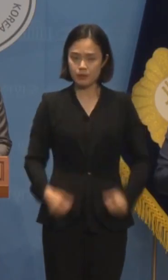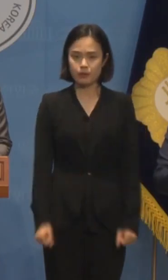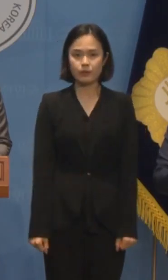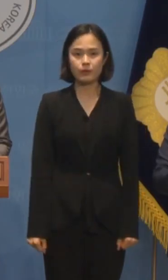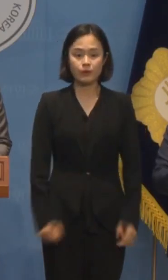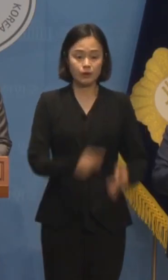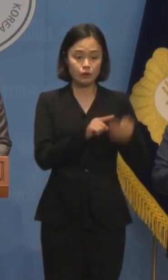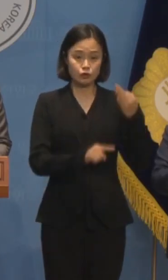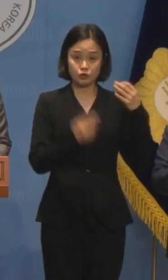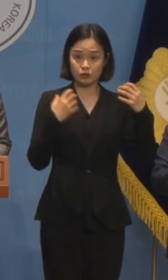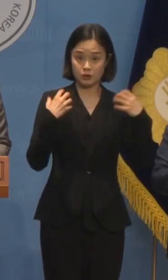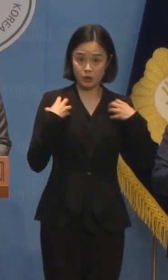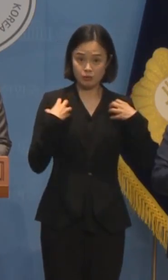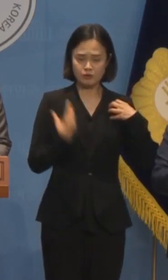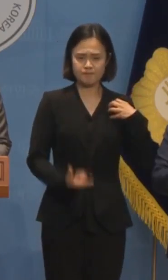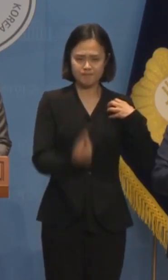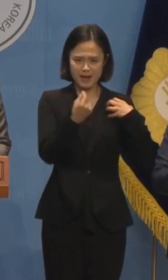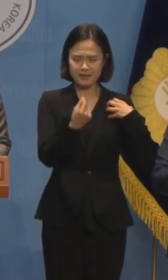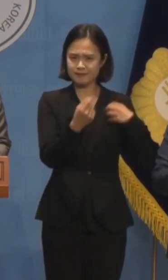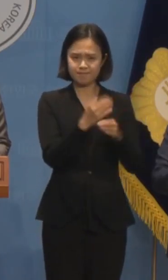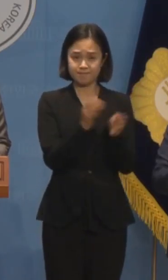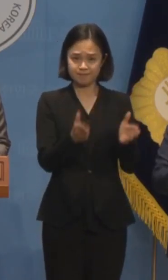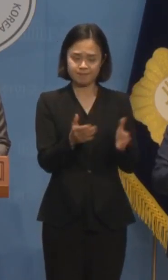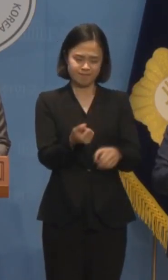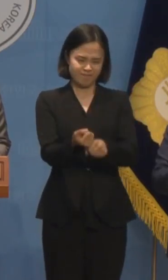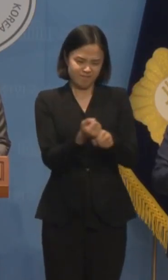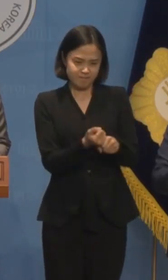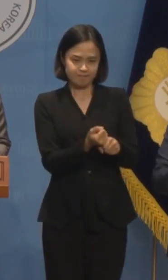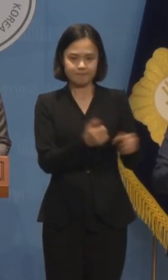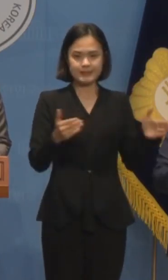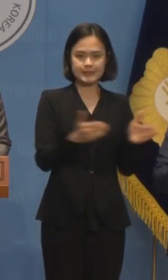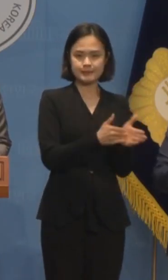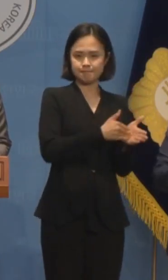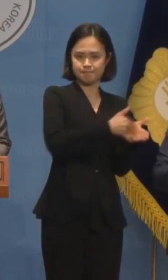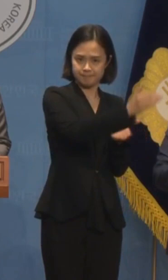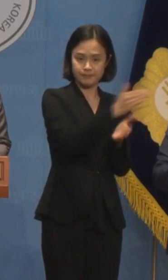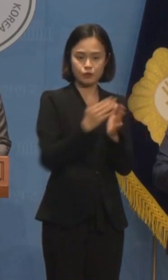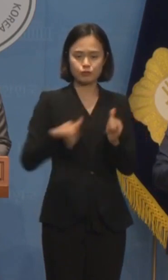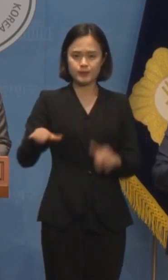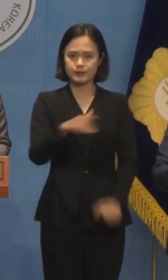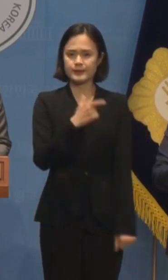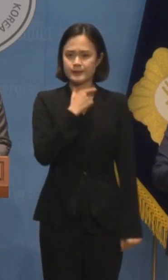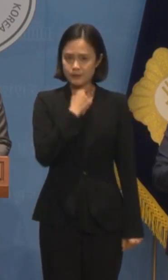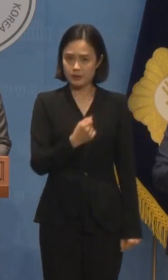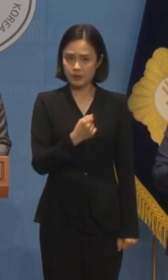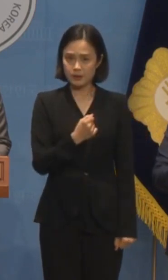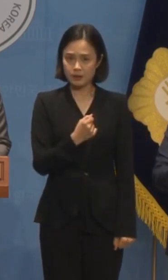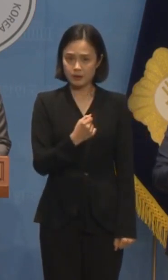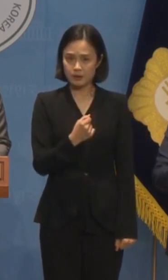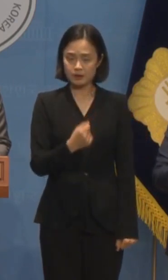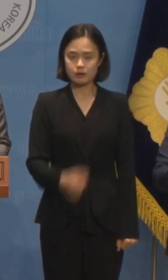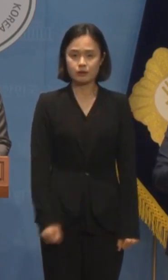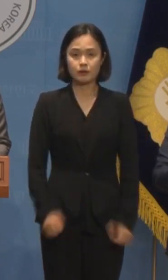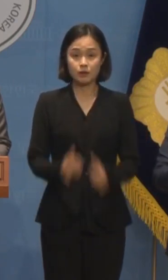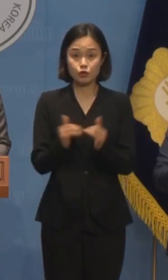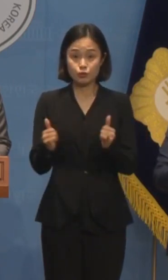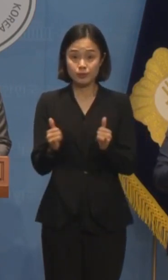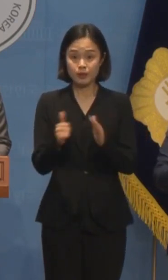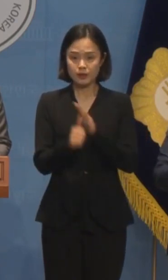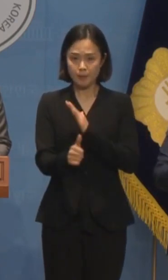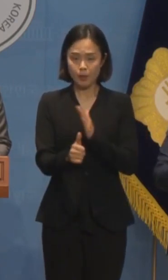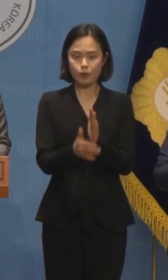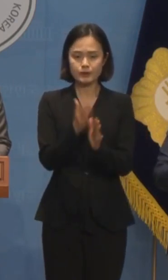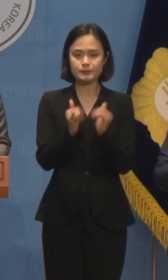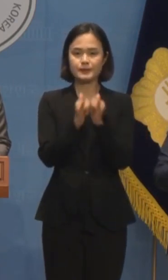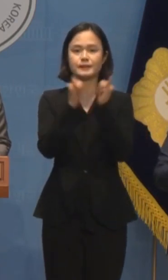정권의 조기 종식은 온 국민의 단결된 바람입니다. 국민을 대표하여 시민사회 원로들은